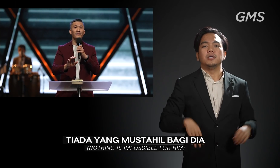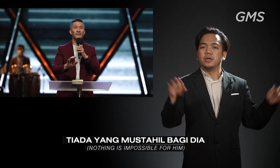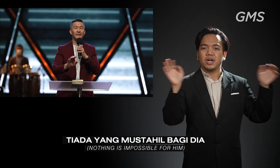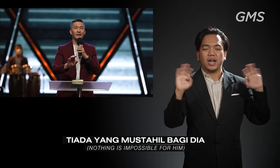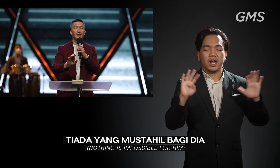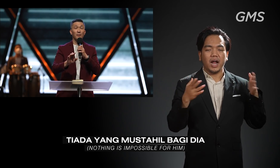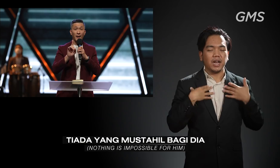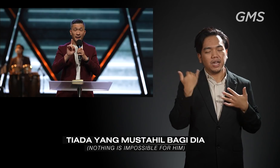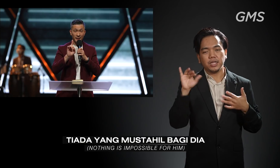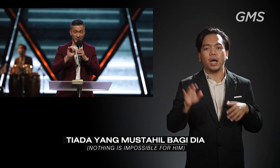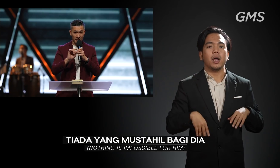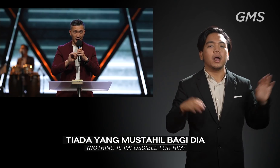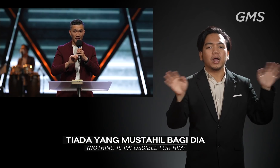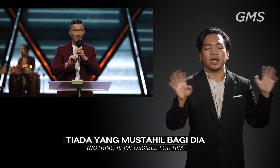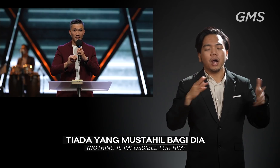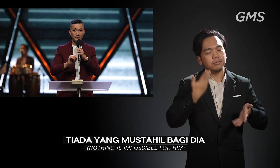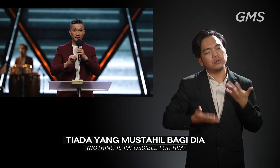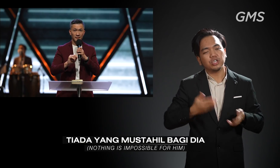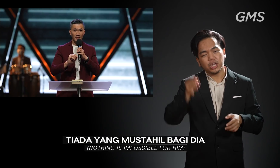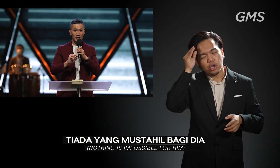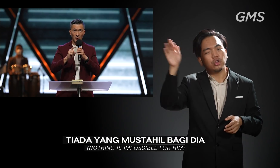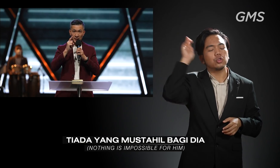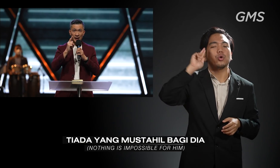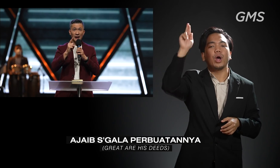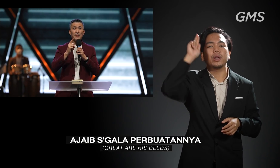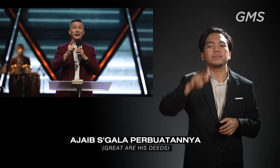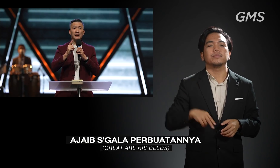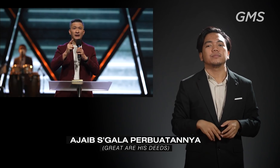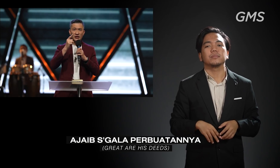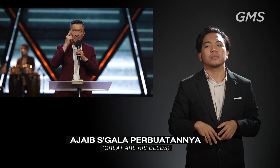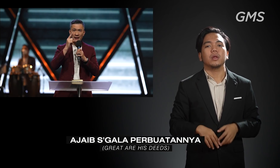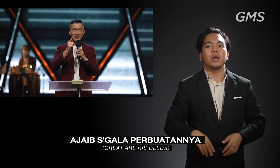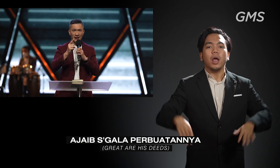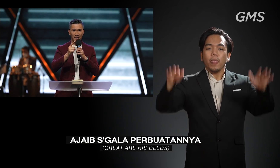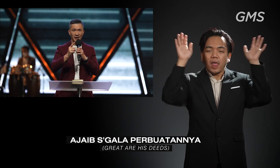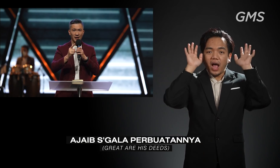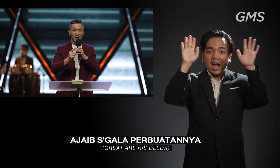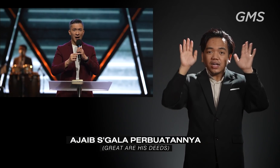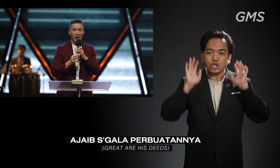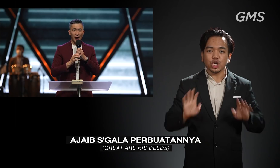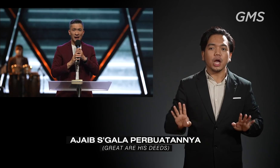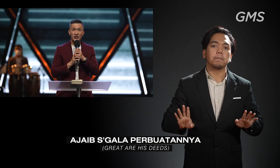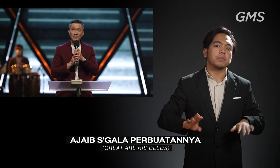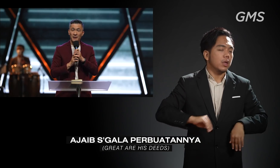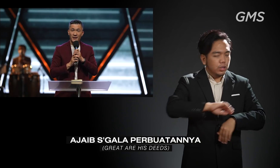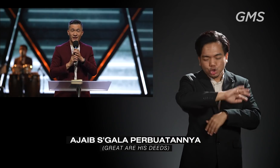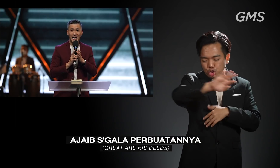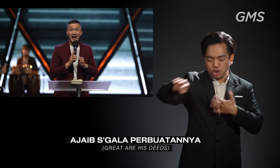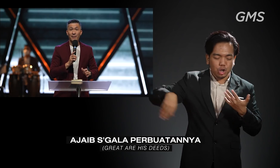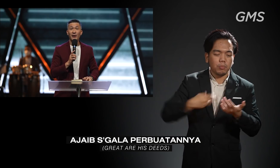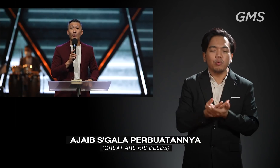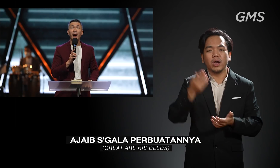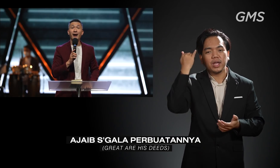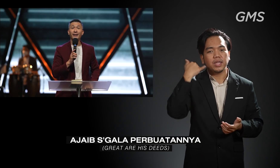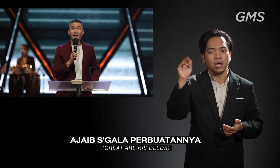mustahil bagi Dia. Sebelum kita akhiri ibadah ini, camkan di hati. Ajaib